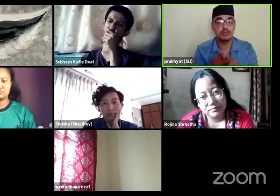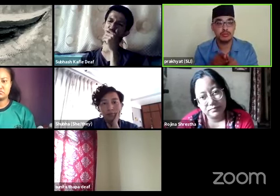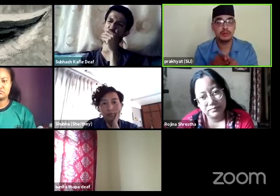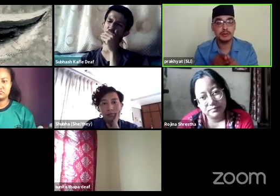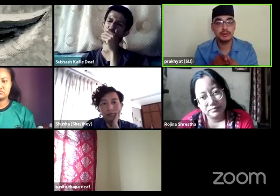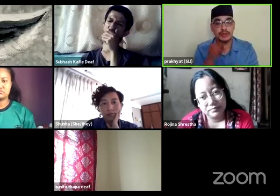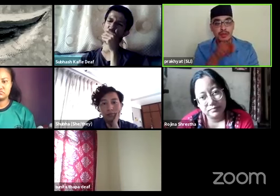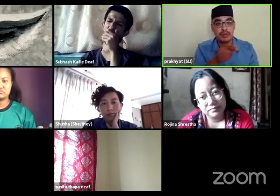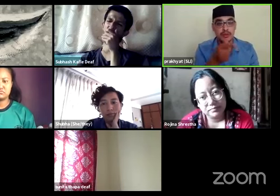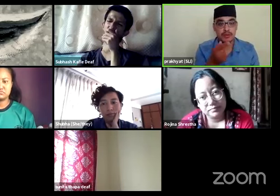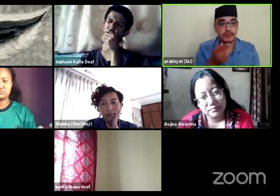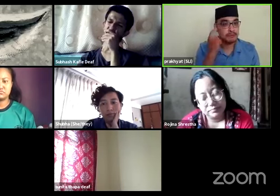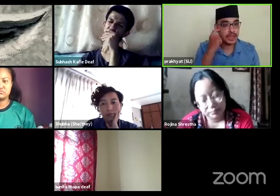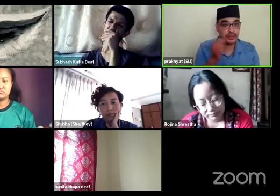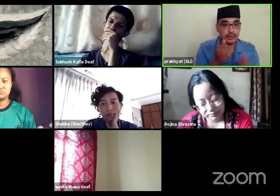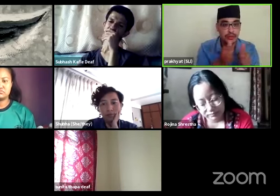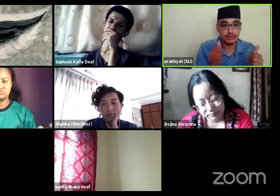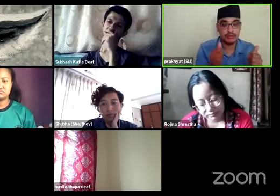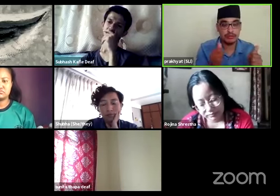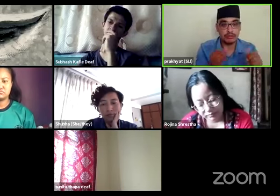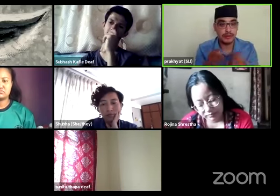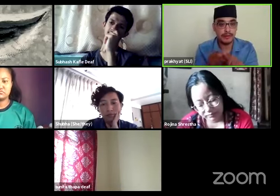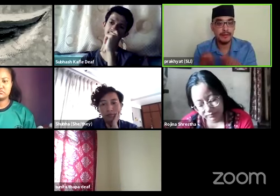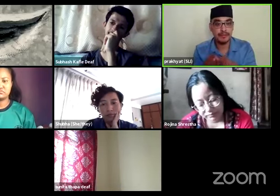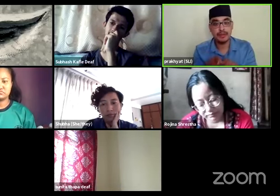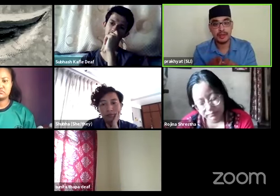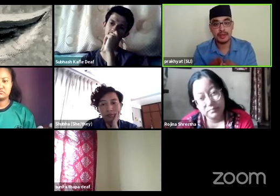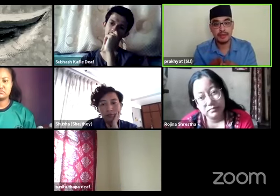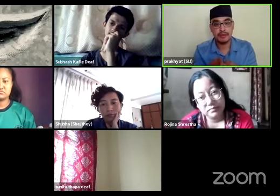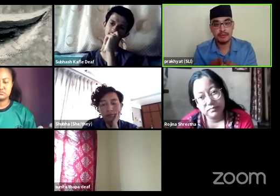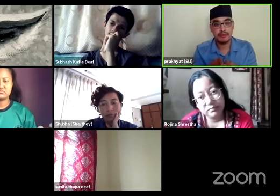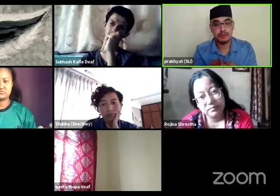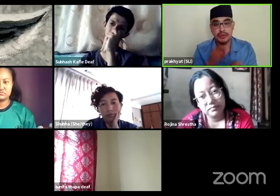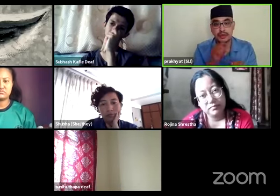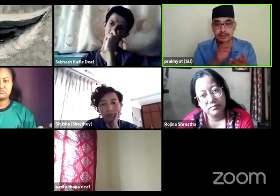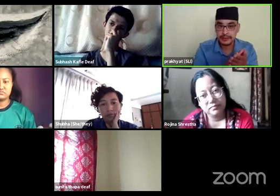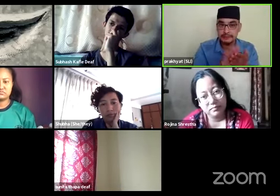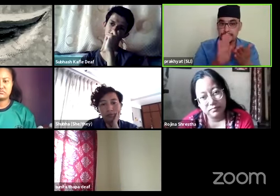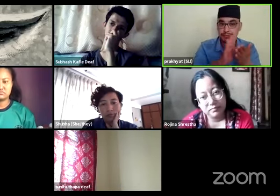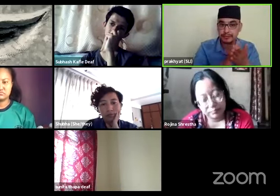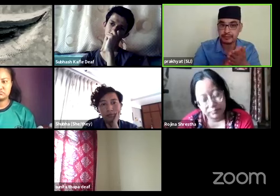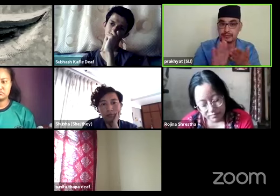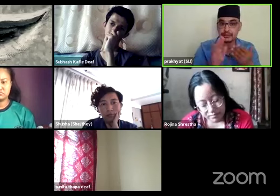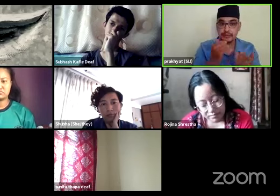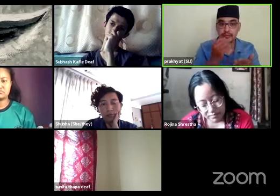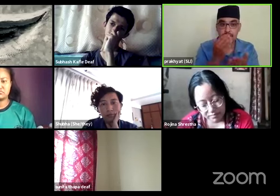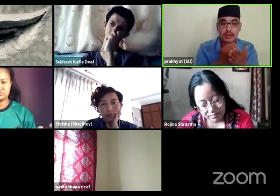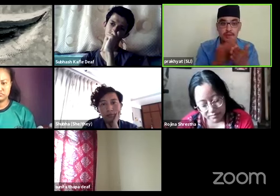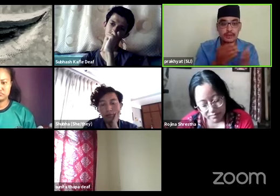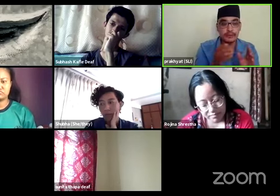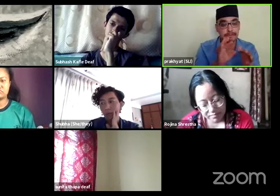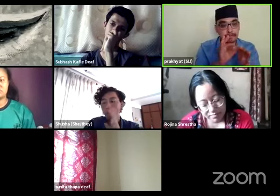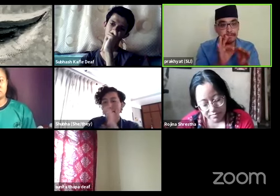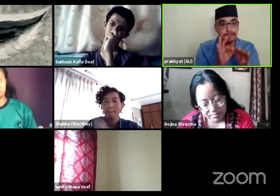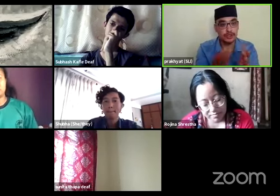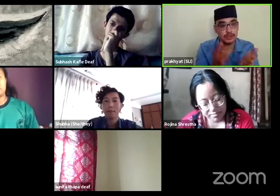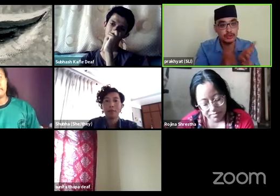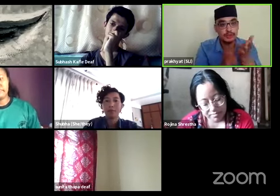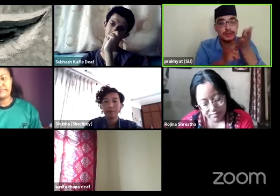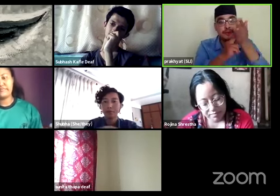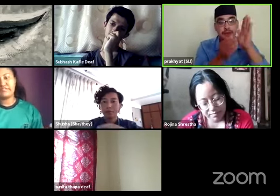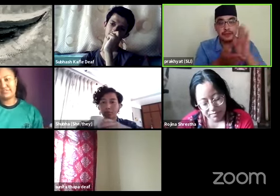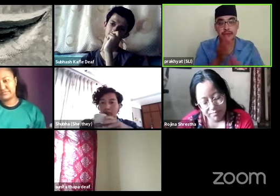माइक्रो एग्रेसन्सहरूले चाहिँ अब कसरी हुन्छ नि बिस्तारै बिस्तारै कसरी यिनीहरू जोडिँदै थपिँदै थपिँदै